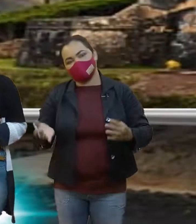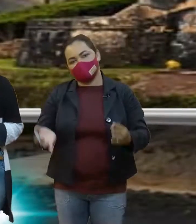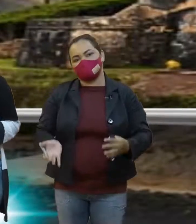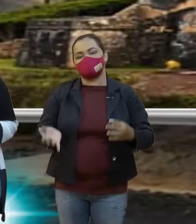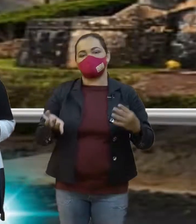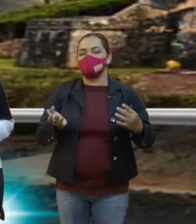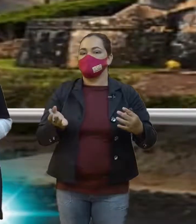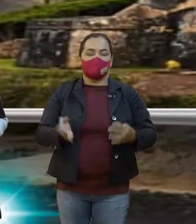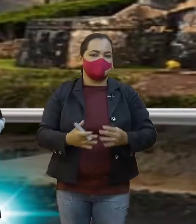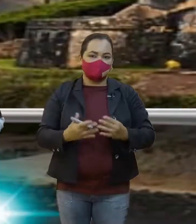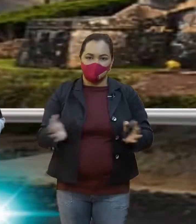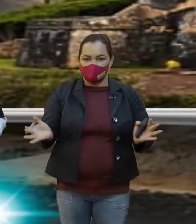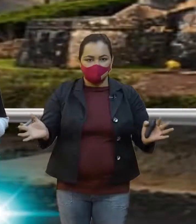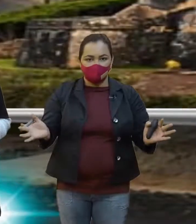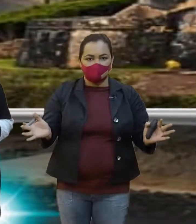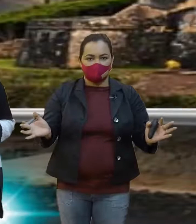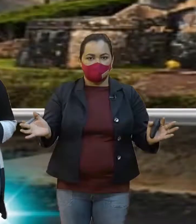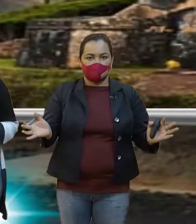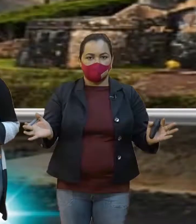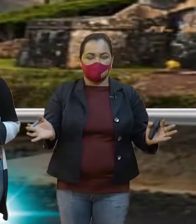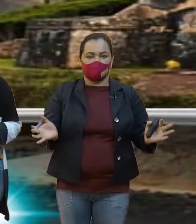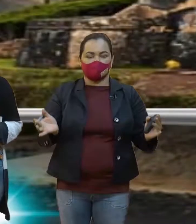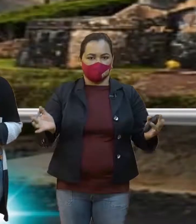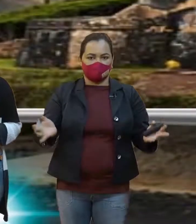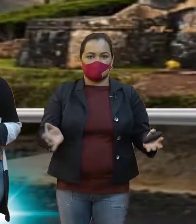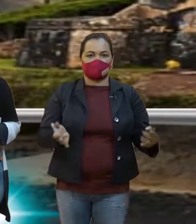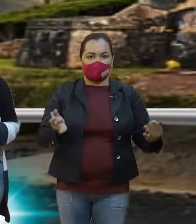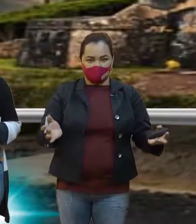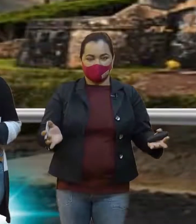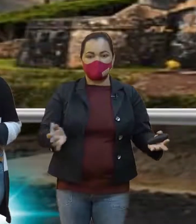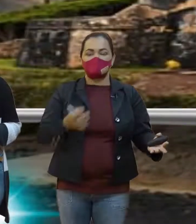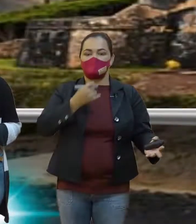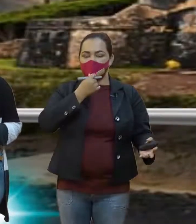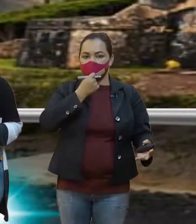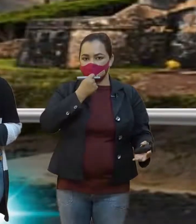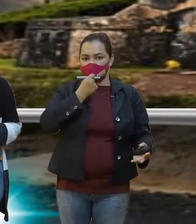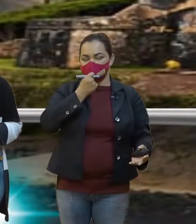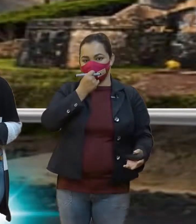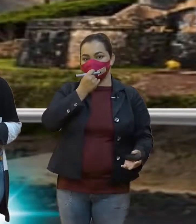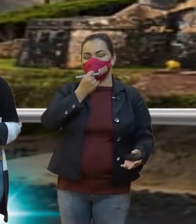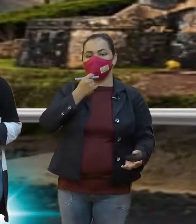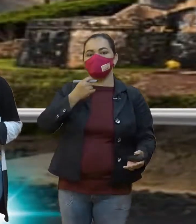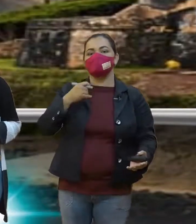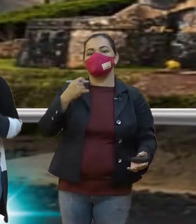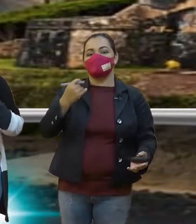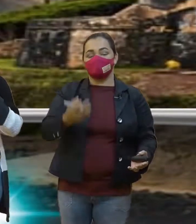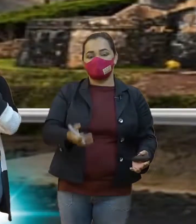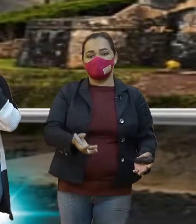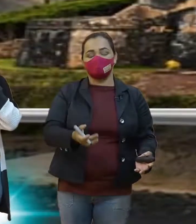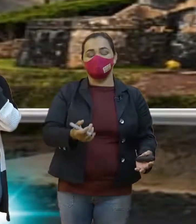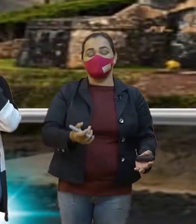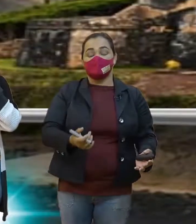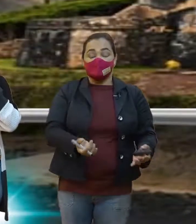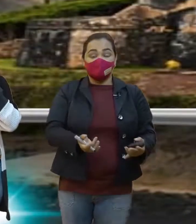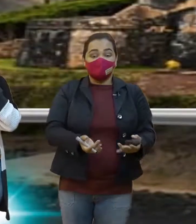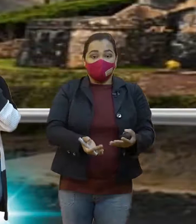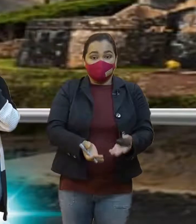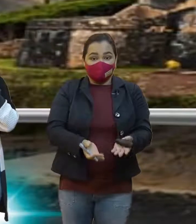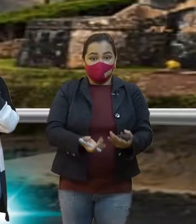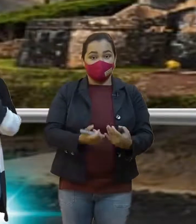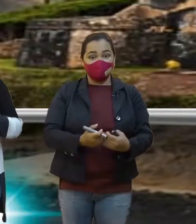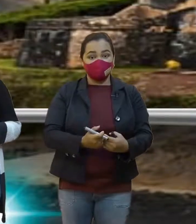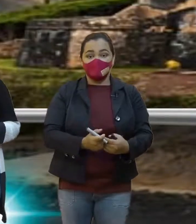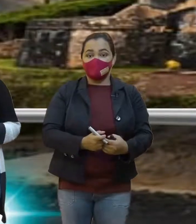claro, aqueles que aceitam todas as regras impostas pelo país vizinho, e